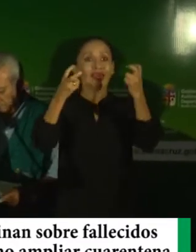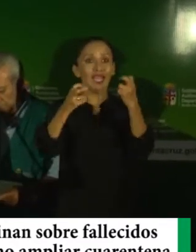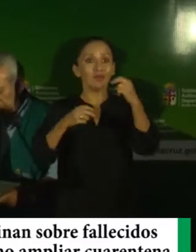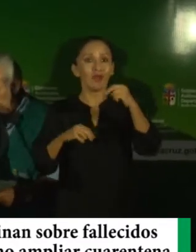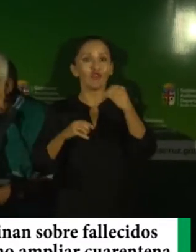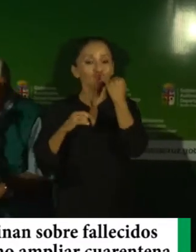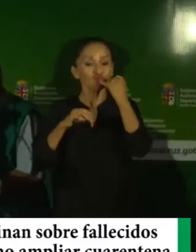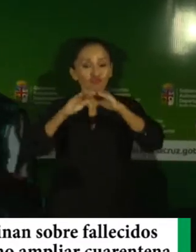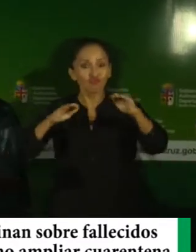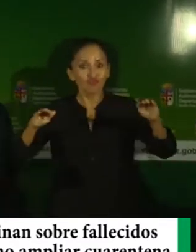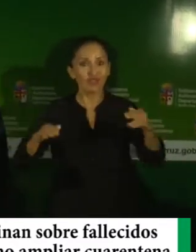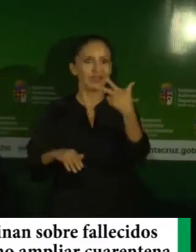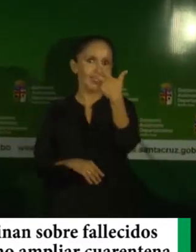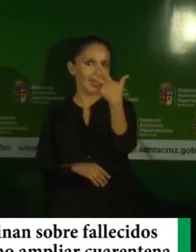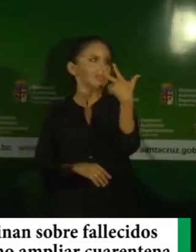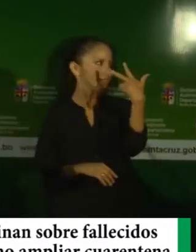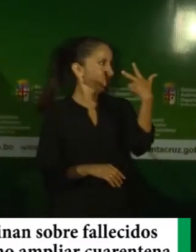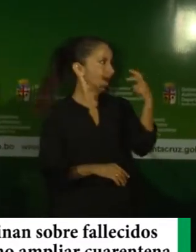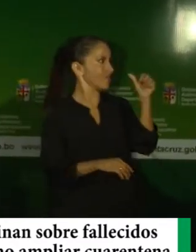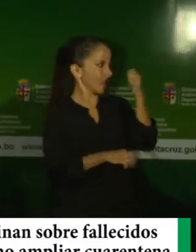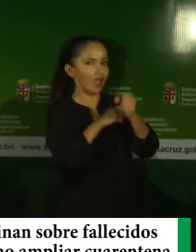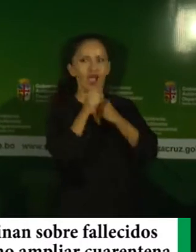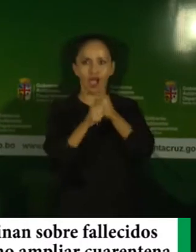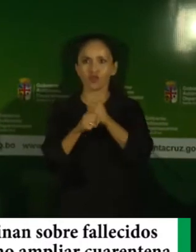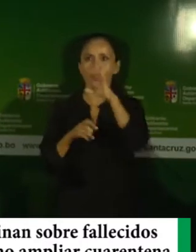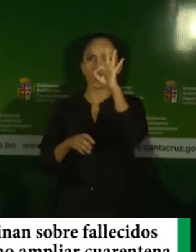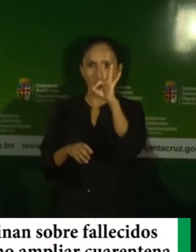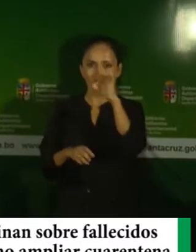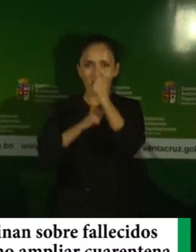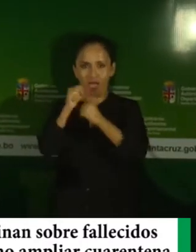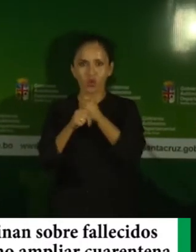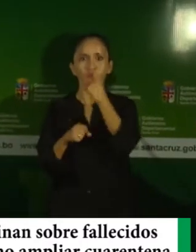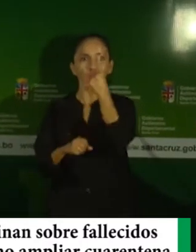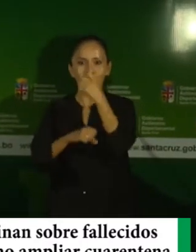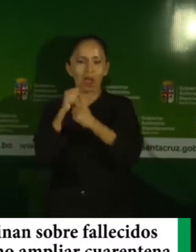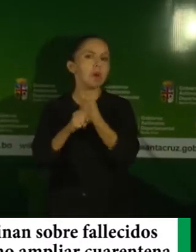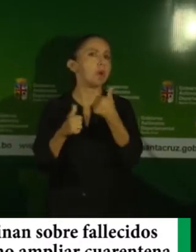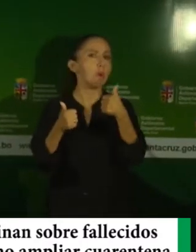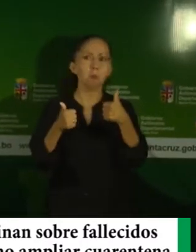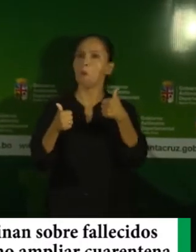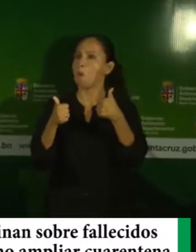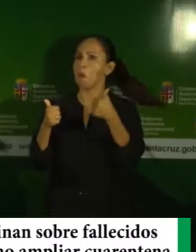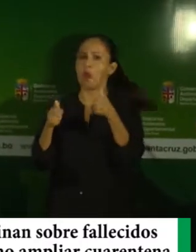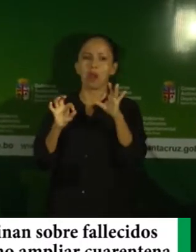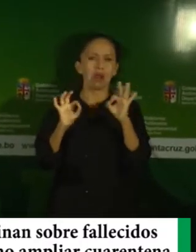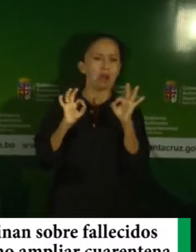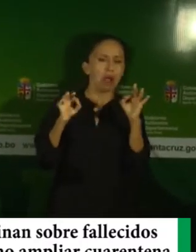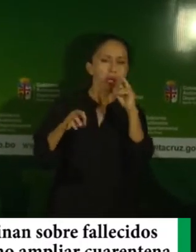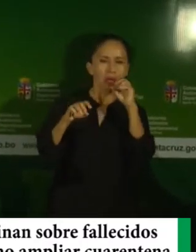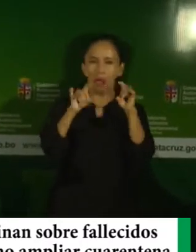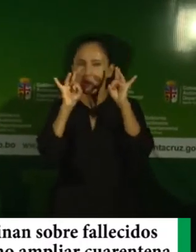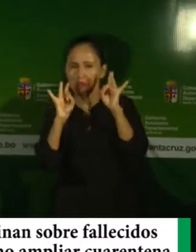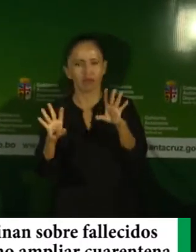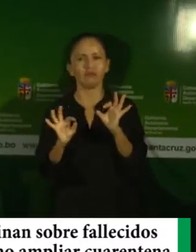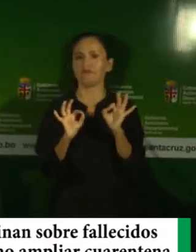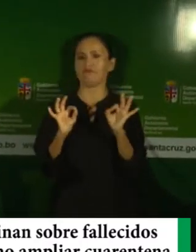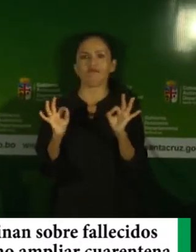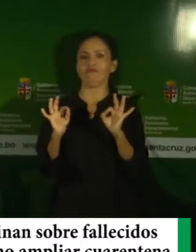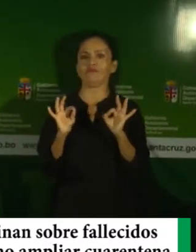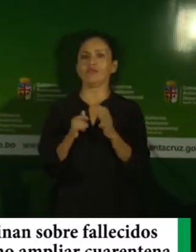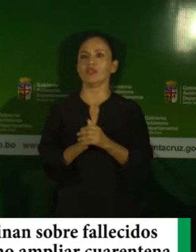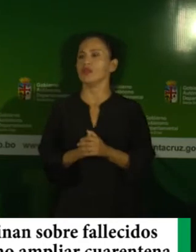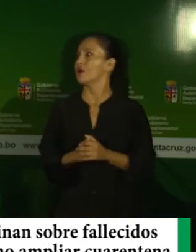los menores, que son 3, el de 10, 9 y 1 año, están en buen estado, no tienen mayor complicación.